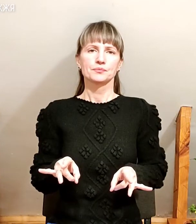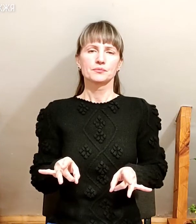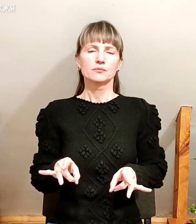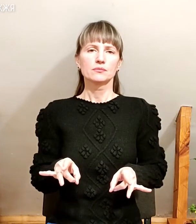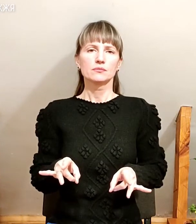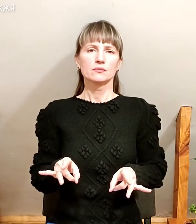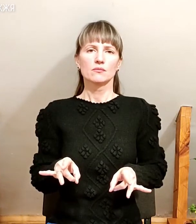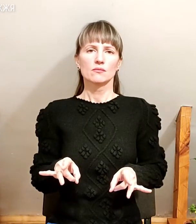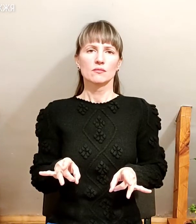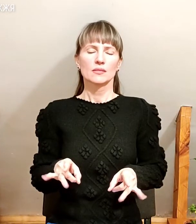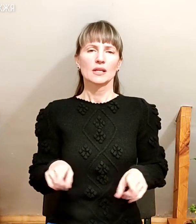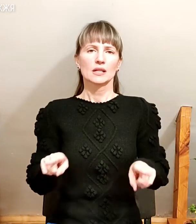Також